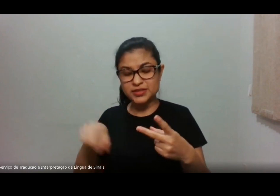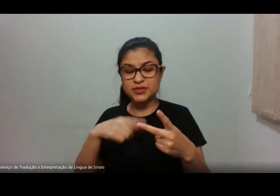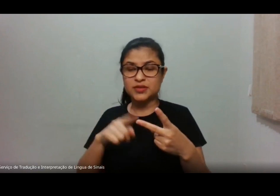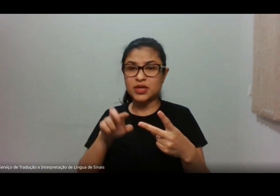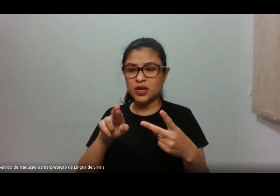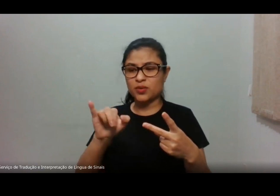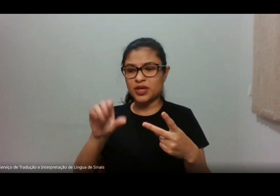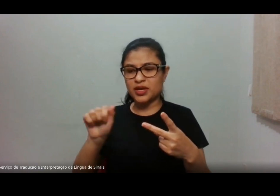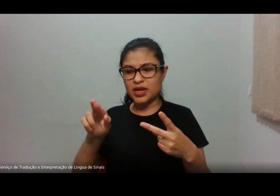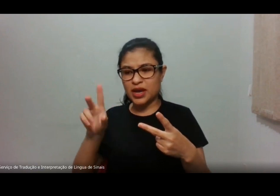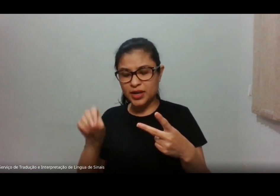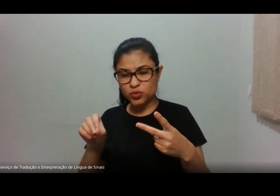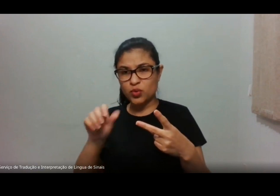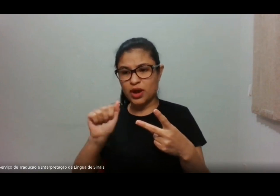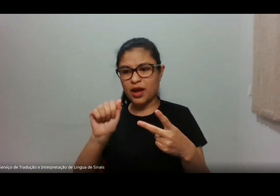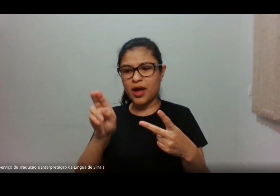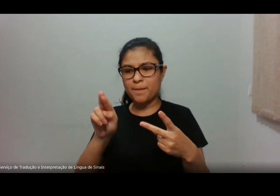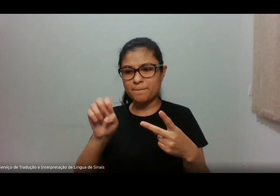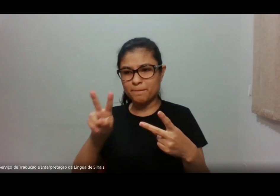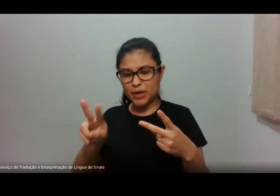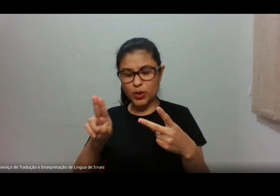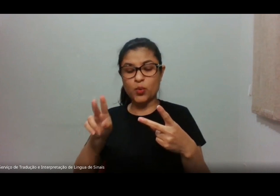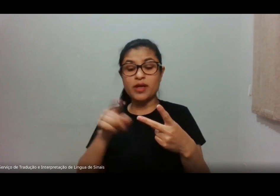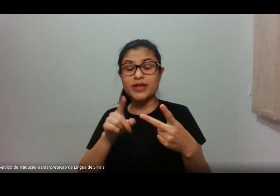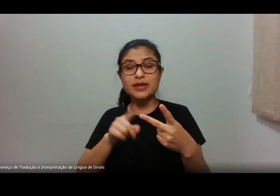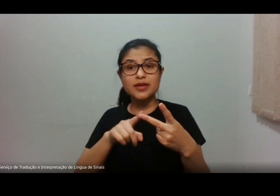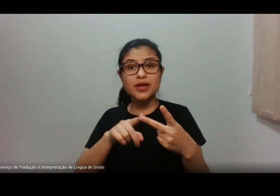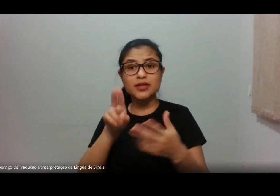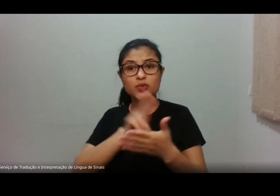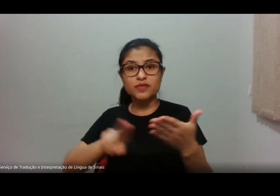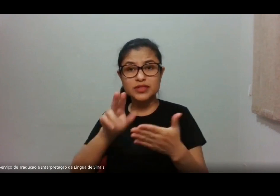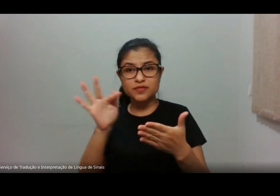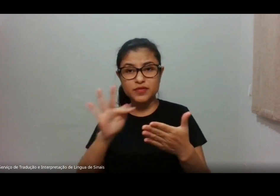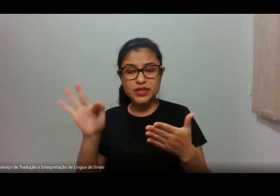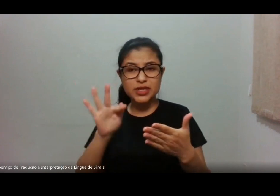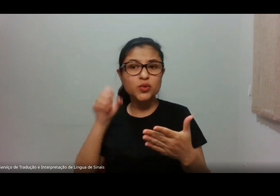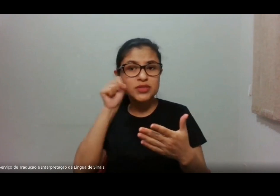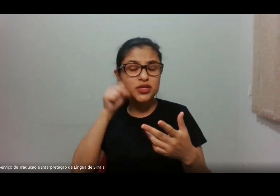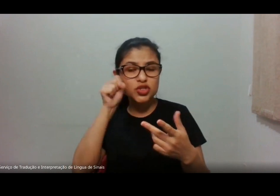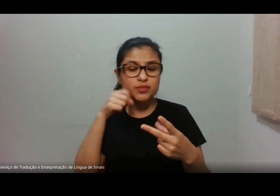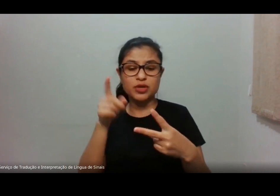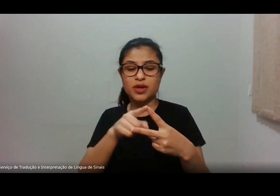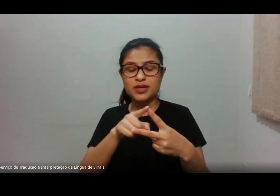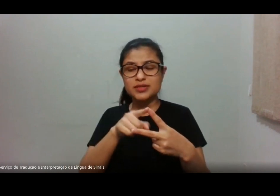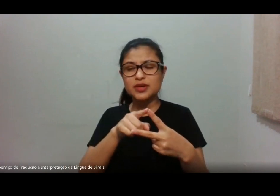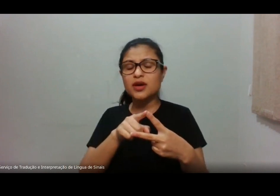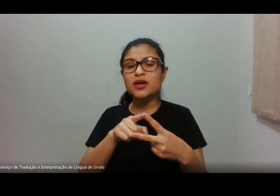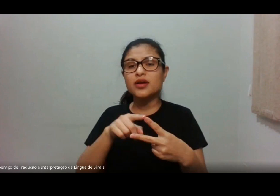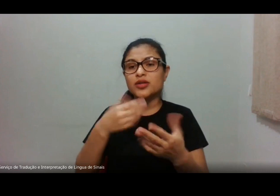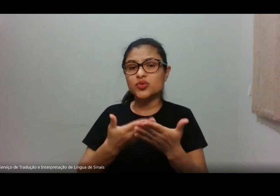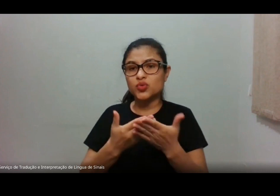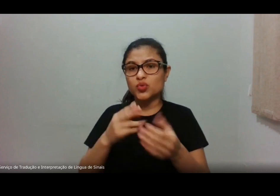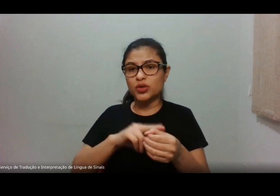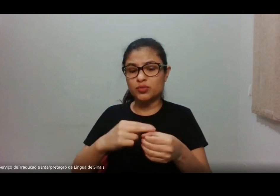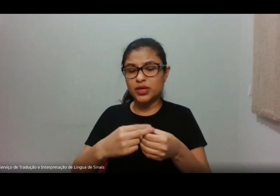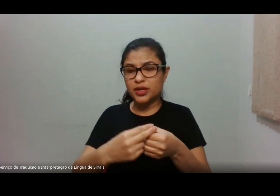Ricardo Nascimento Abreu. O Ricardo é da Federal de Sergipe e a Jael faz pós-doc aqui na Unicamp e